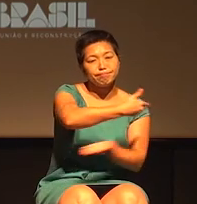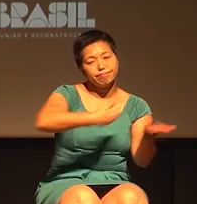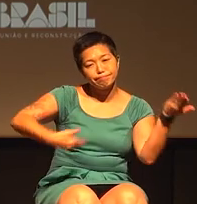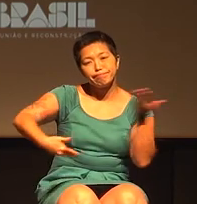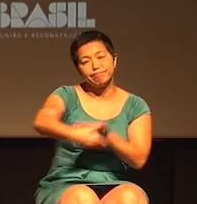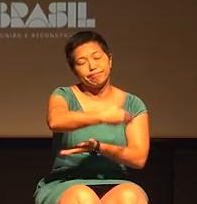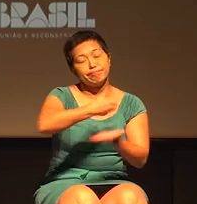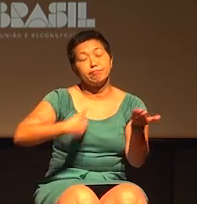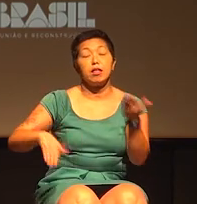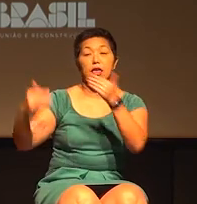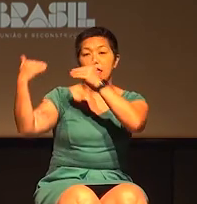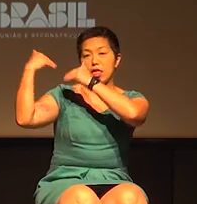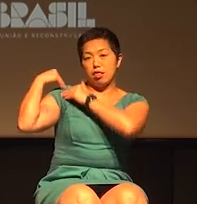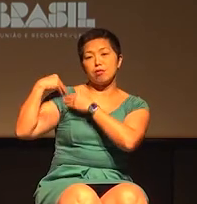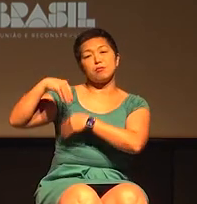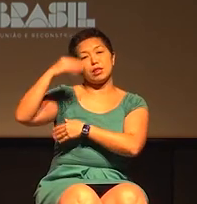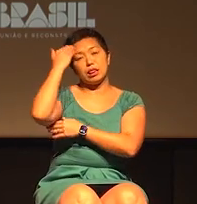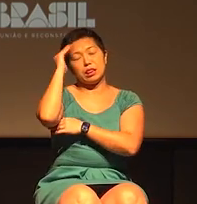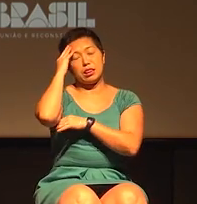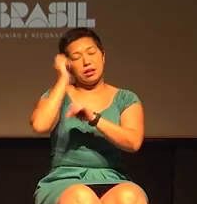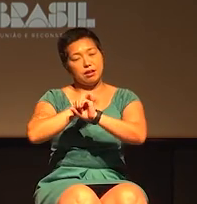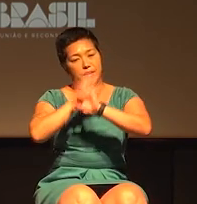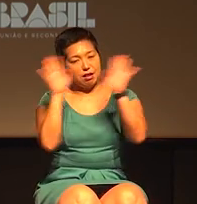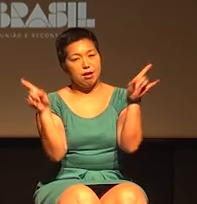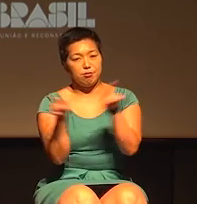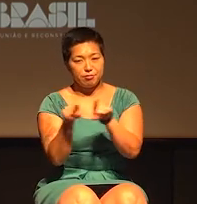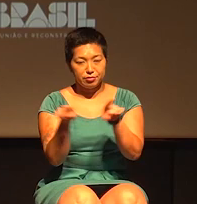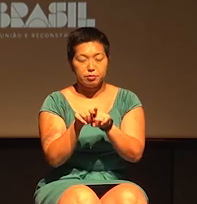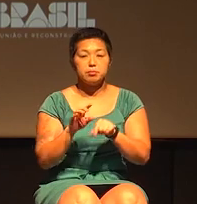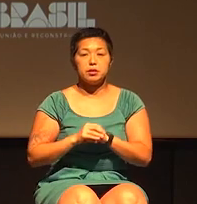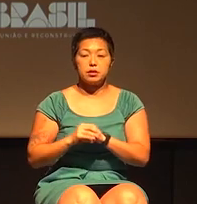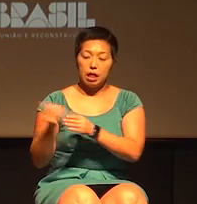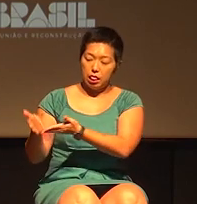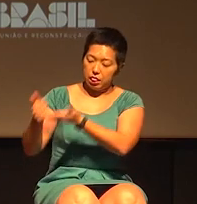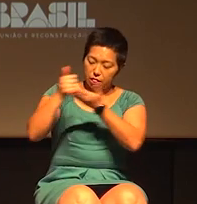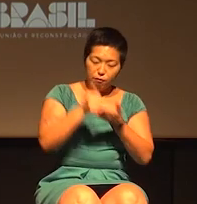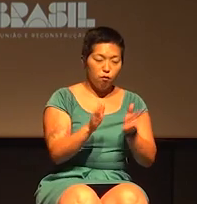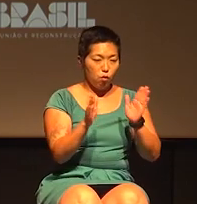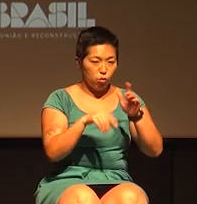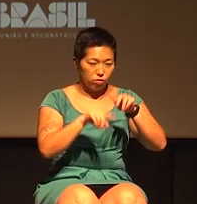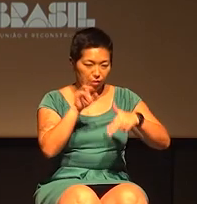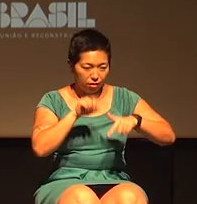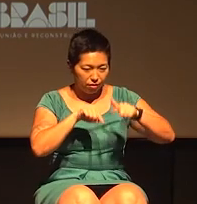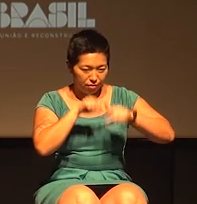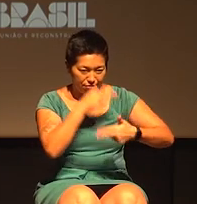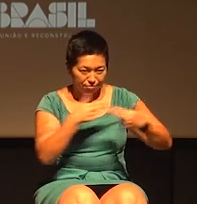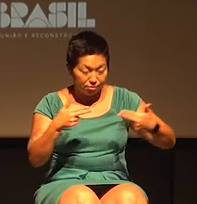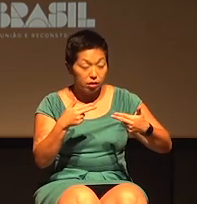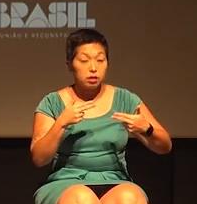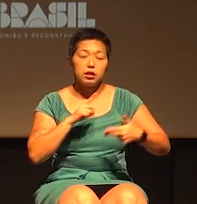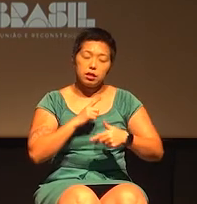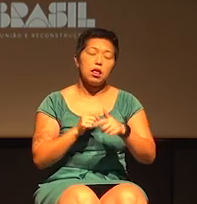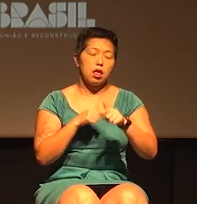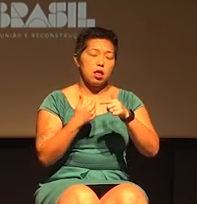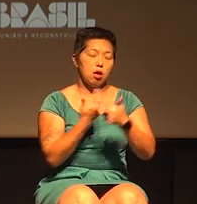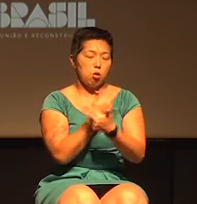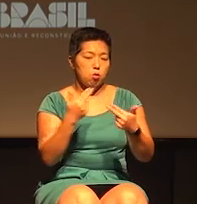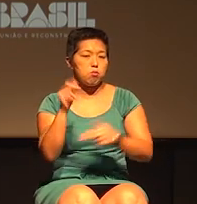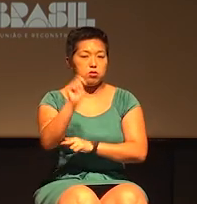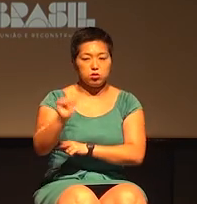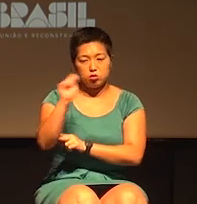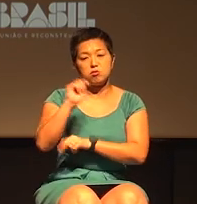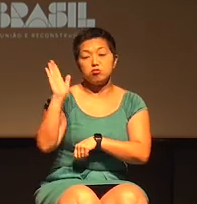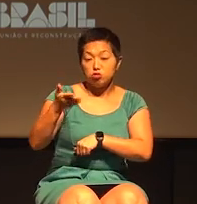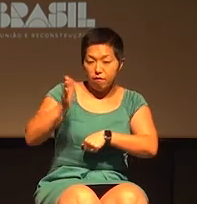pessoa uma responsabilidade né um Pou e traz a embalagem algumas organizações já estão fazendo isso outras ainda